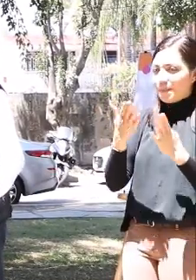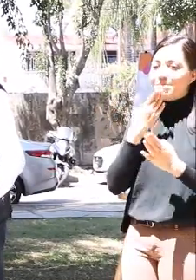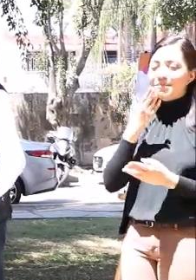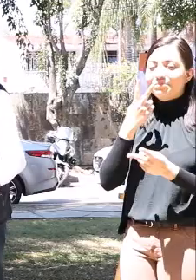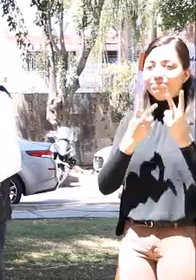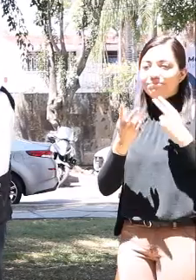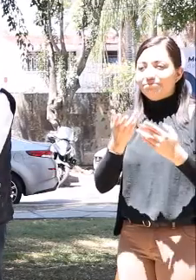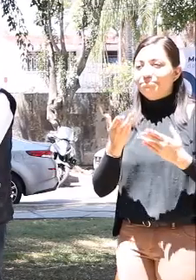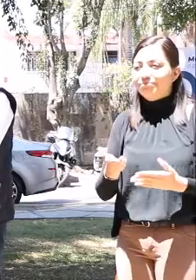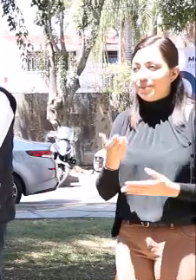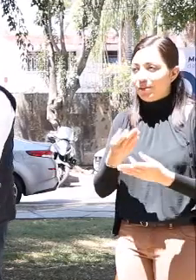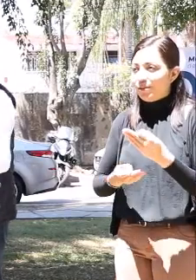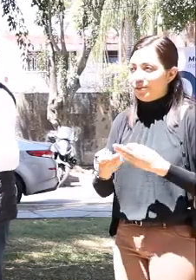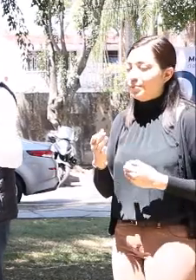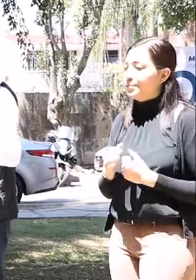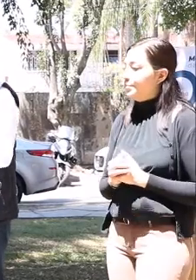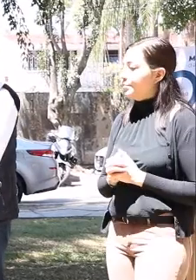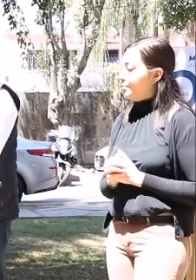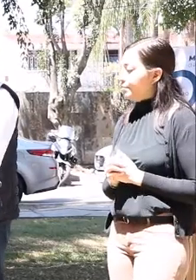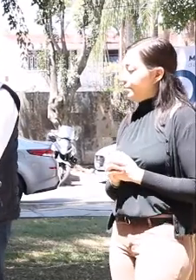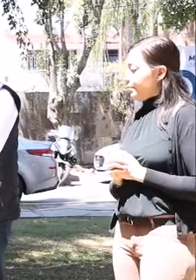bienvenidas todas y todos.